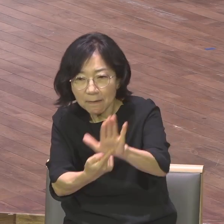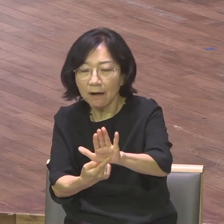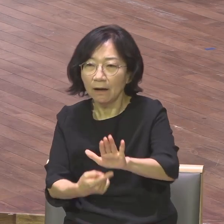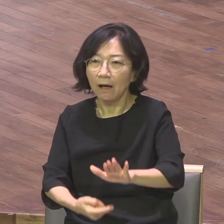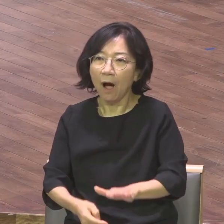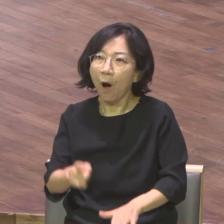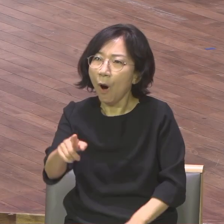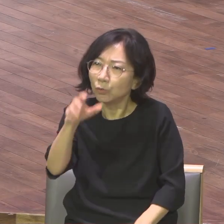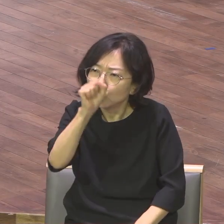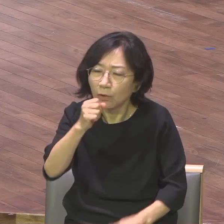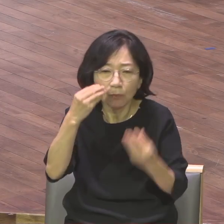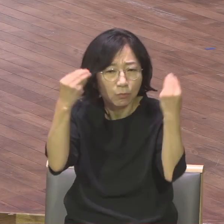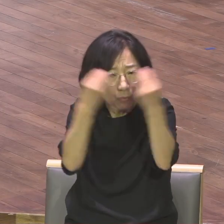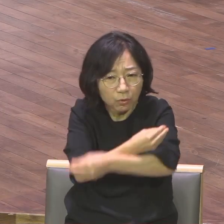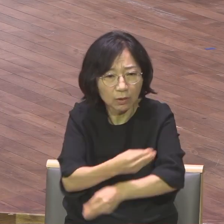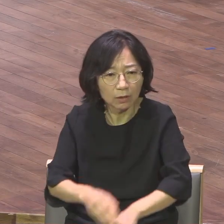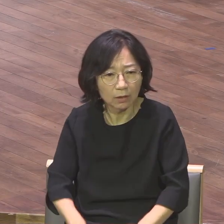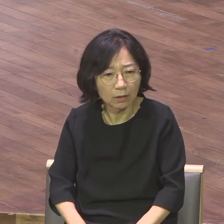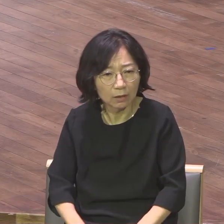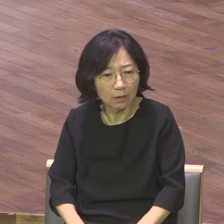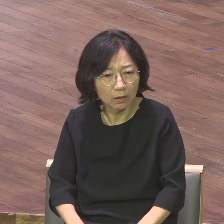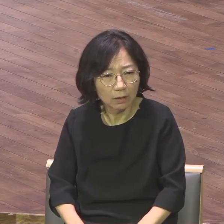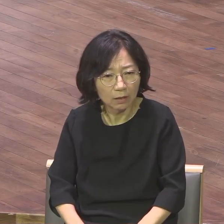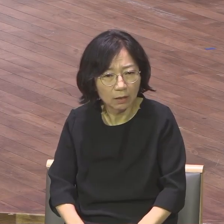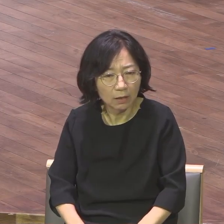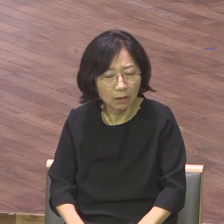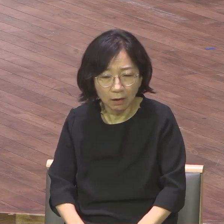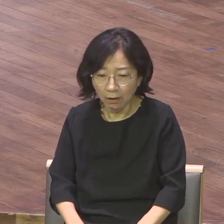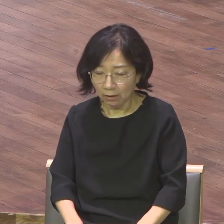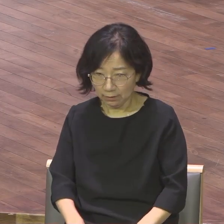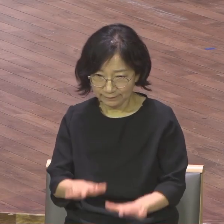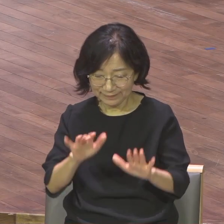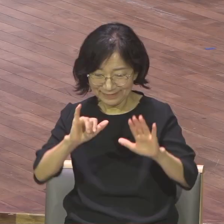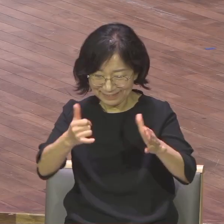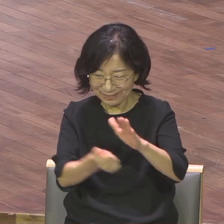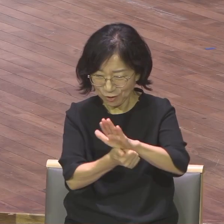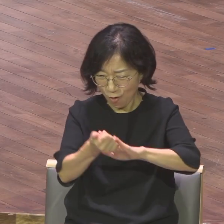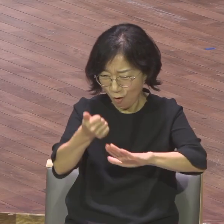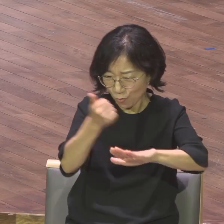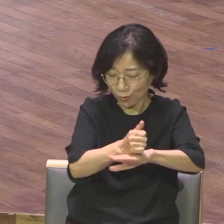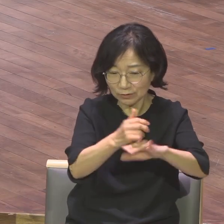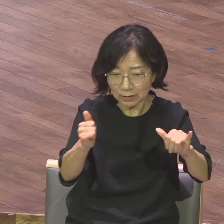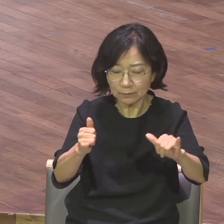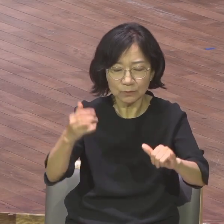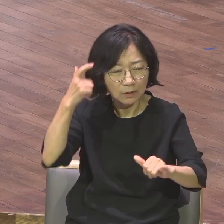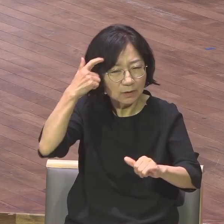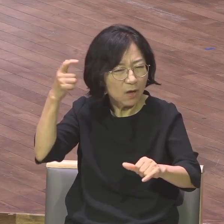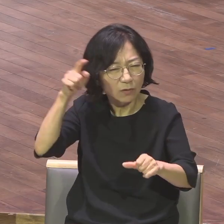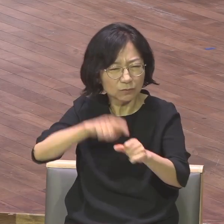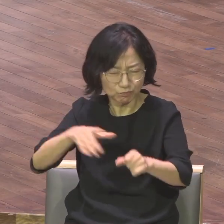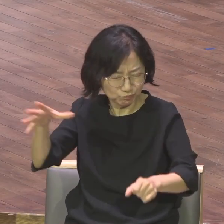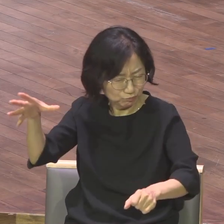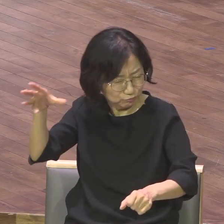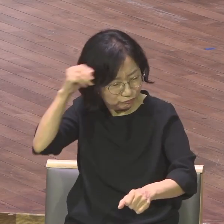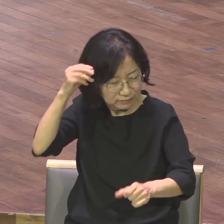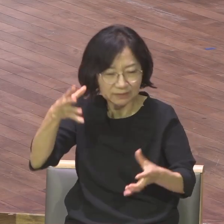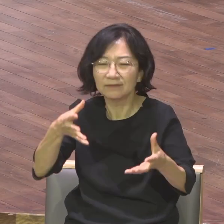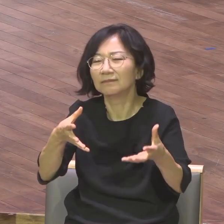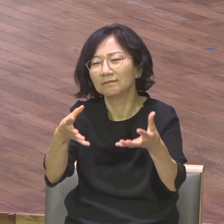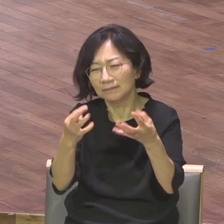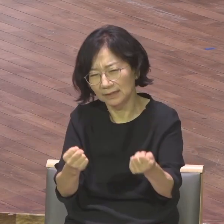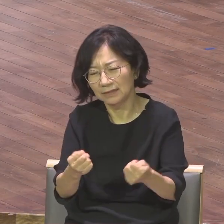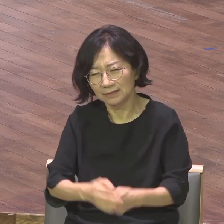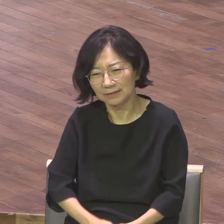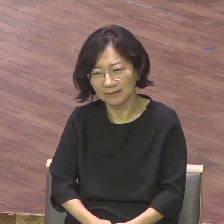석학도 모릅니다. 성공했다는 사람도 모릅니다. 영적인 거 모릅니다. 영계 모든 성도들,